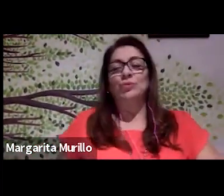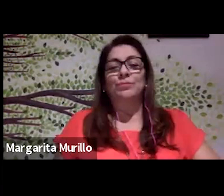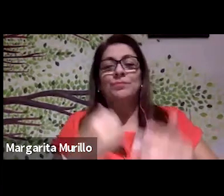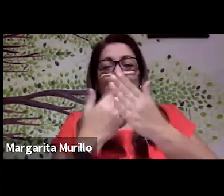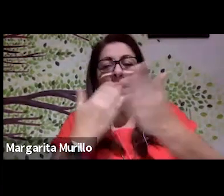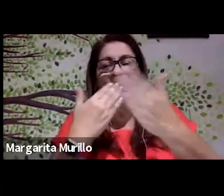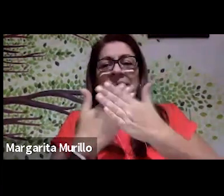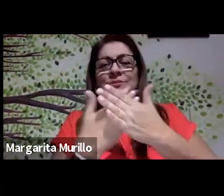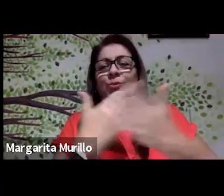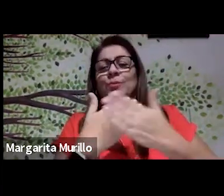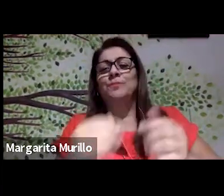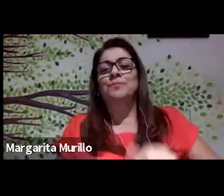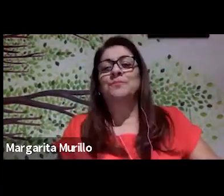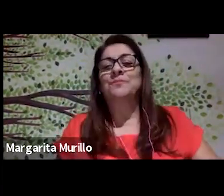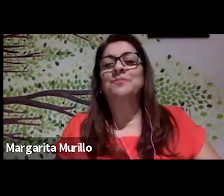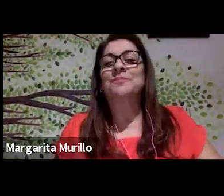minuto rapidito